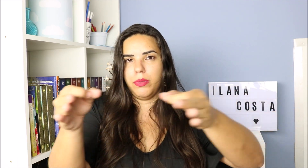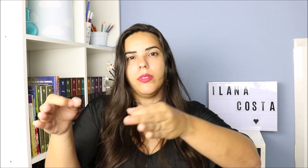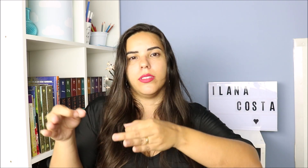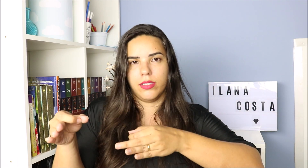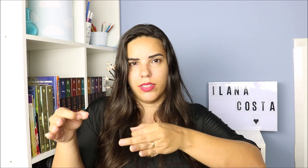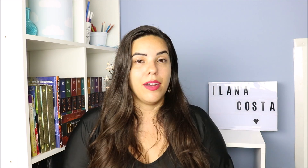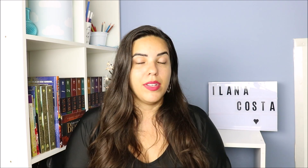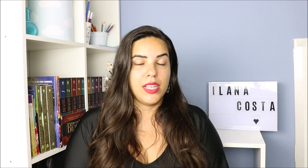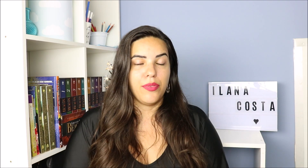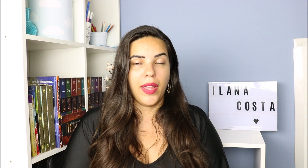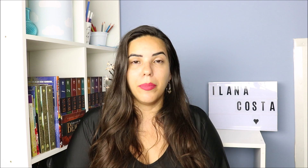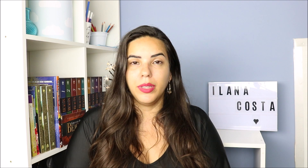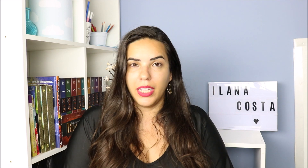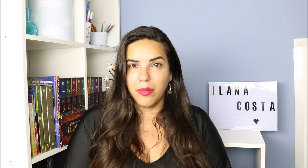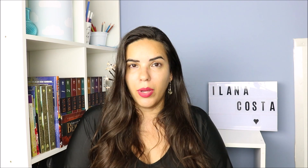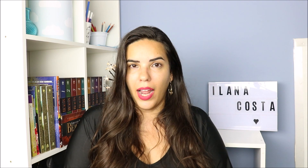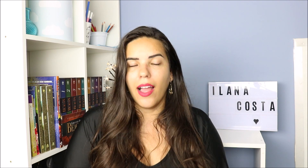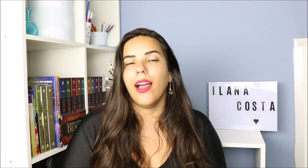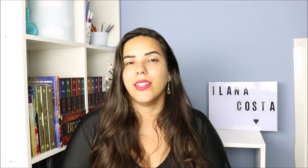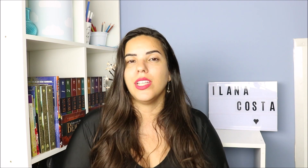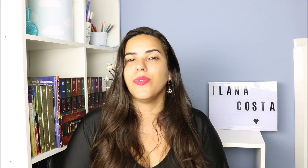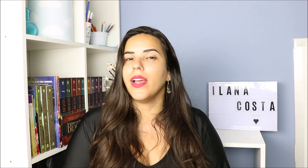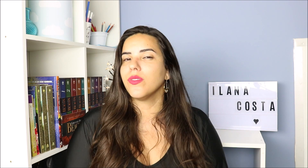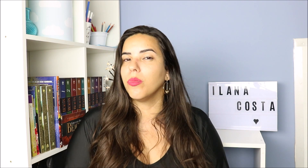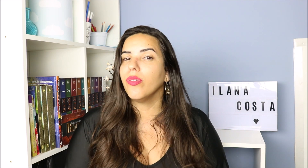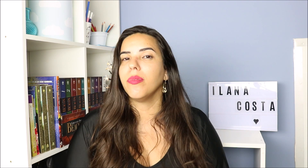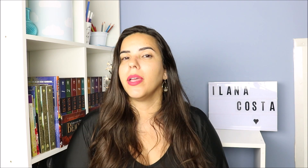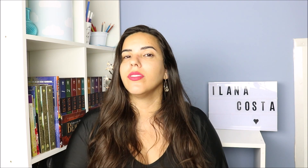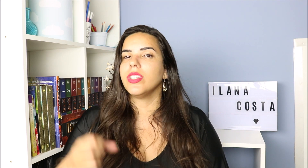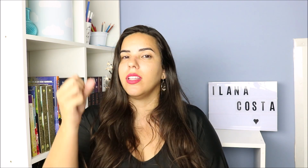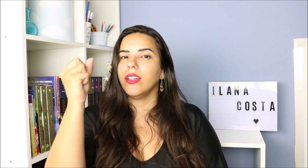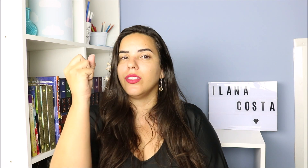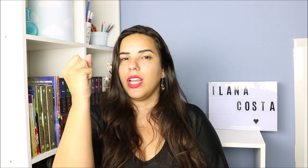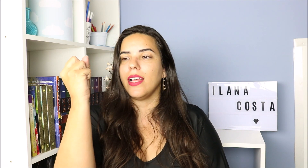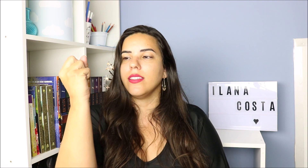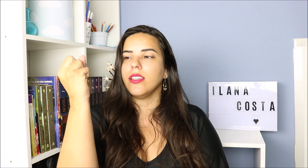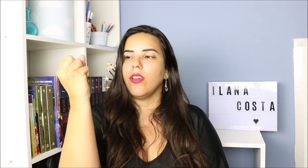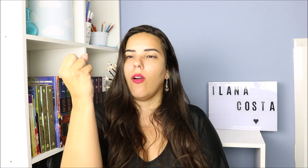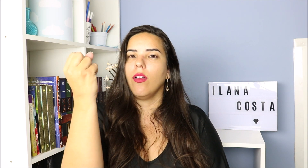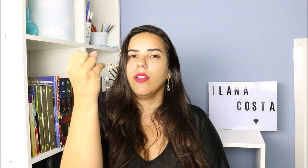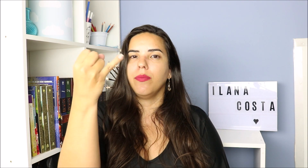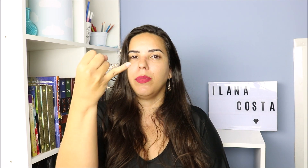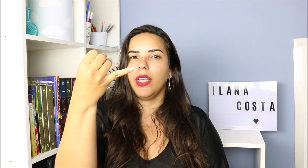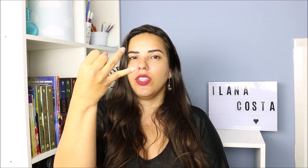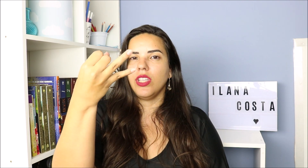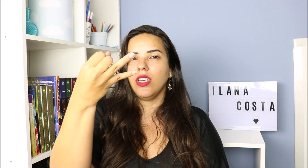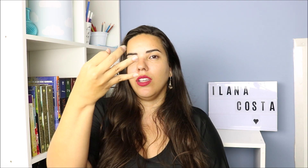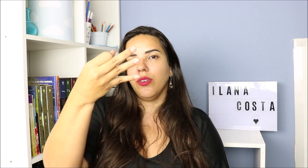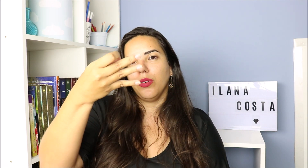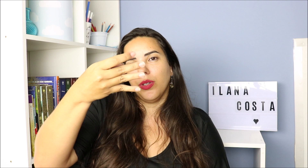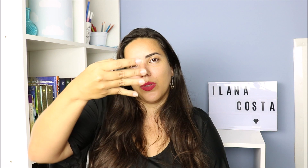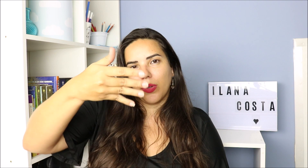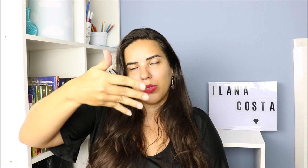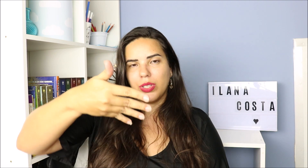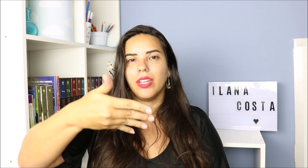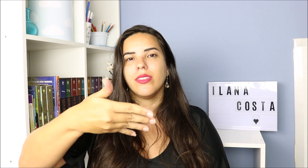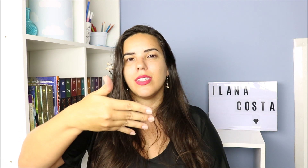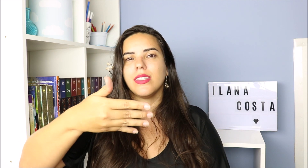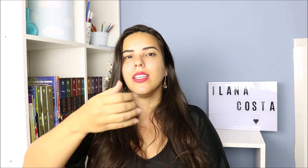o outro. Para fazer o verbo demorar, a gente faz um movimento de dedos assim, ó. Dedinho e os outros dedos em